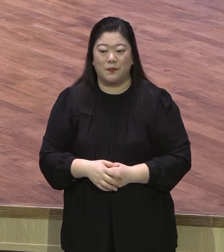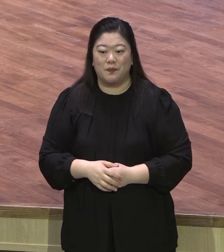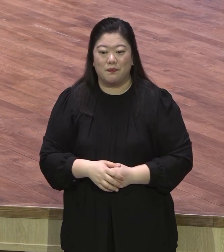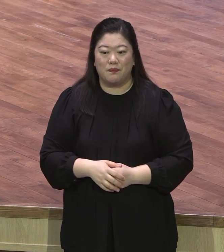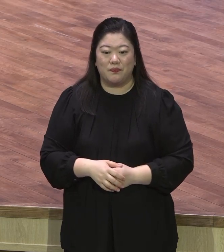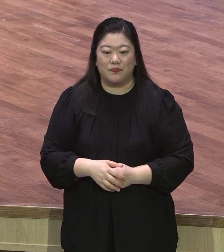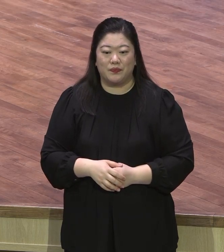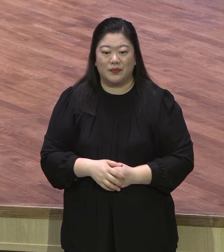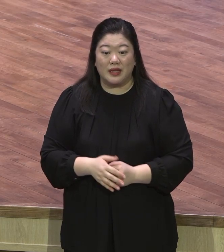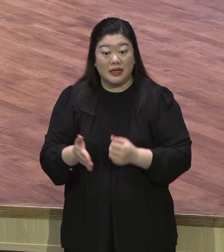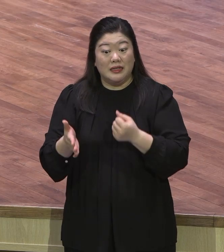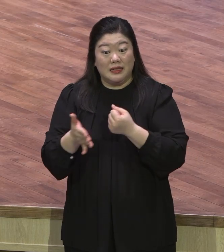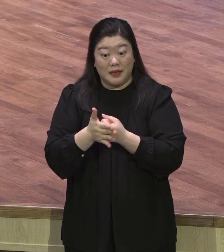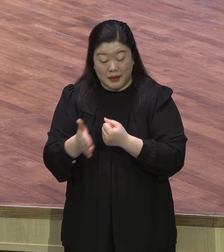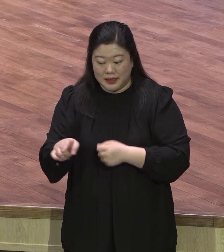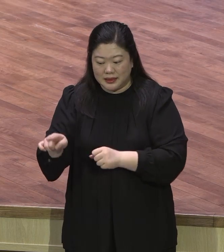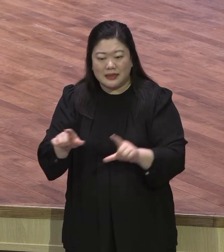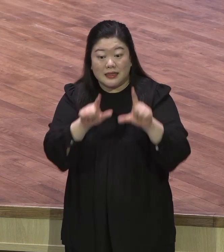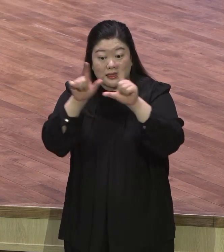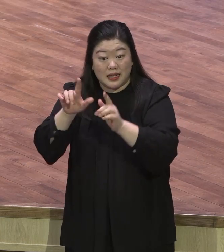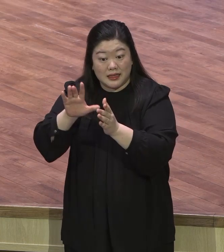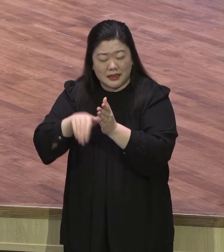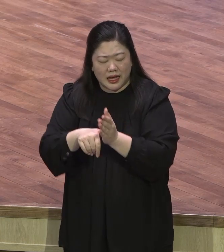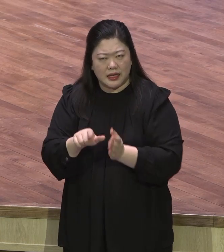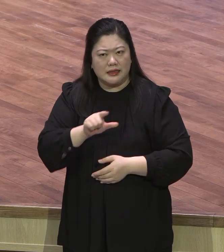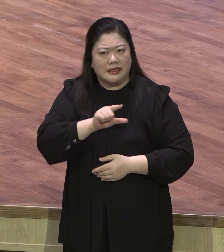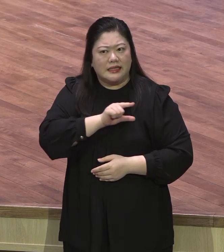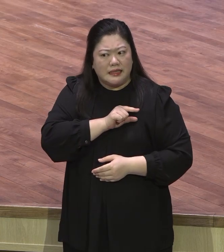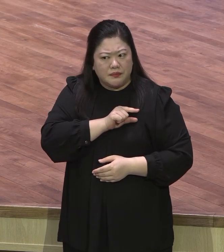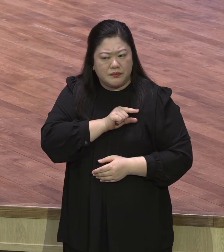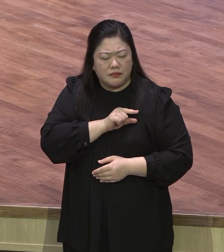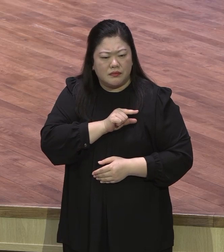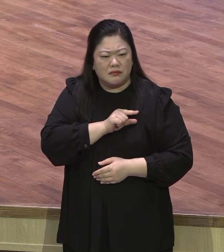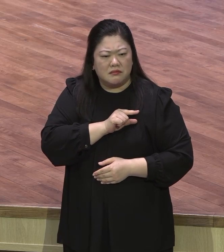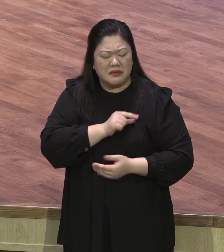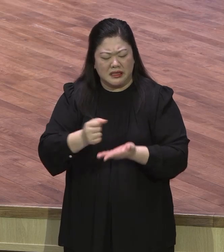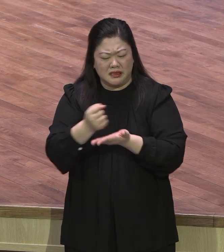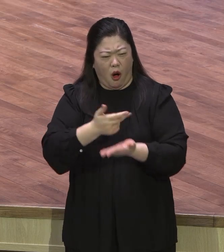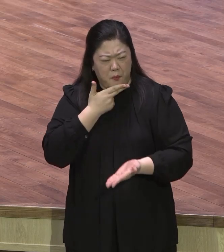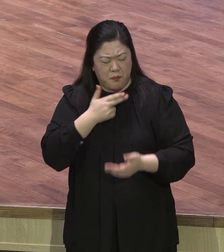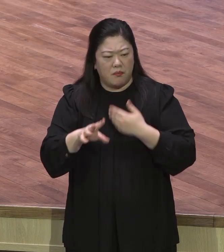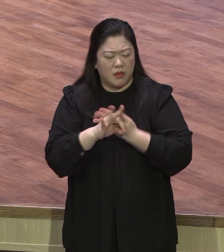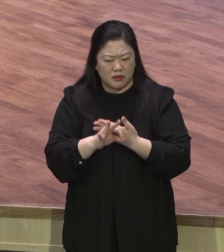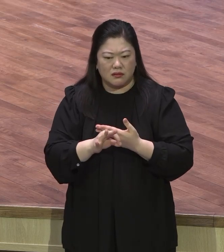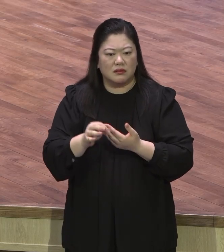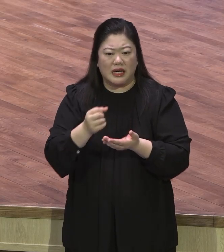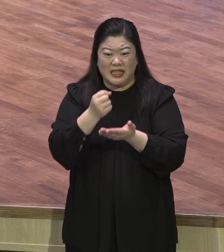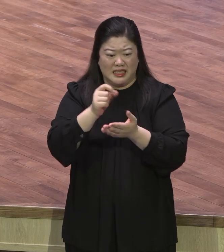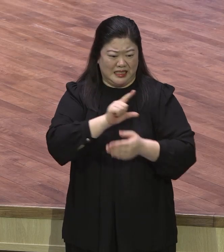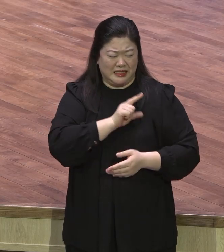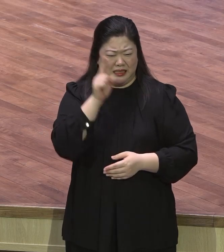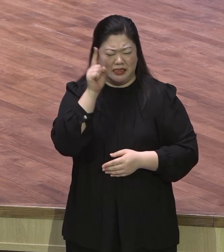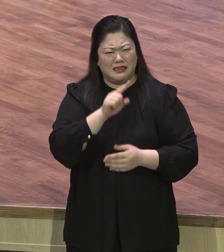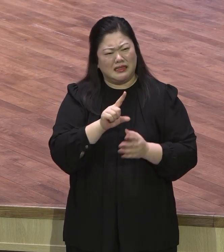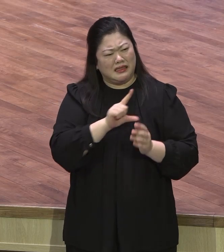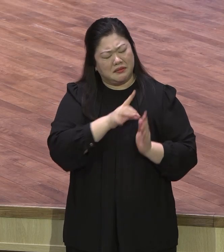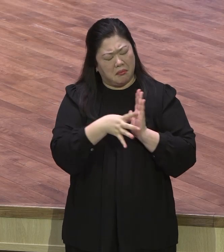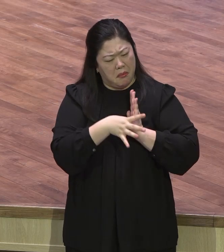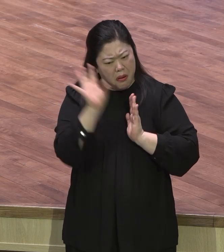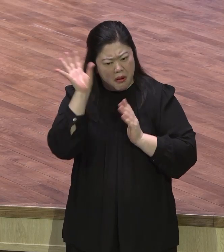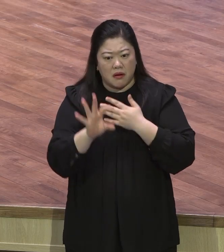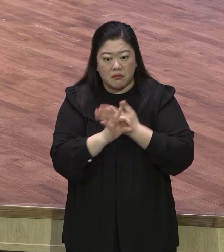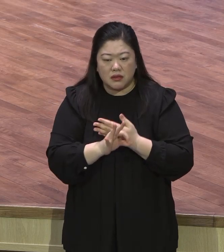사람의 생을 어떻게 살 것인가에 대해서 보면서 지어줍니다. 그래서 성경